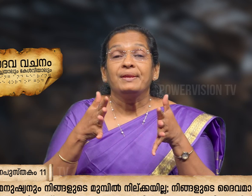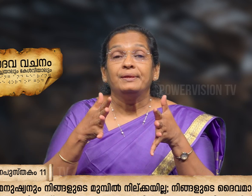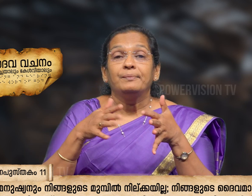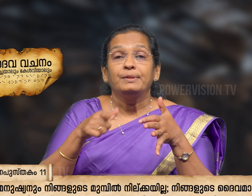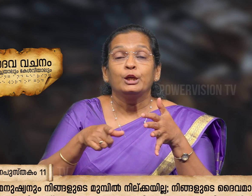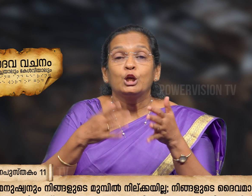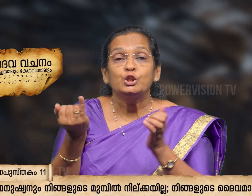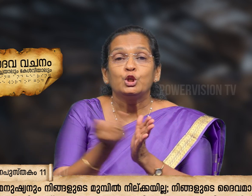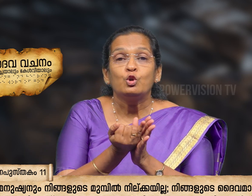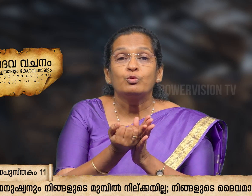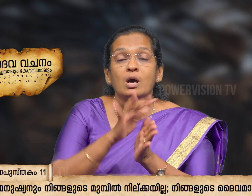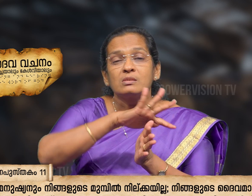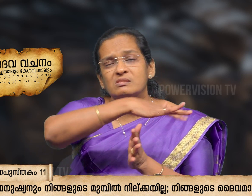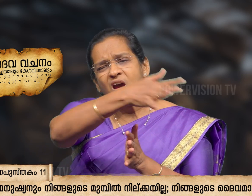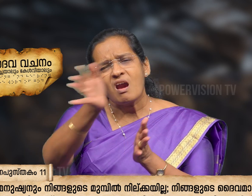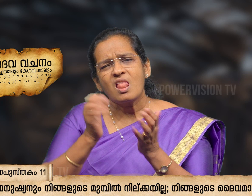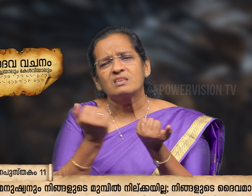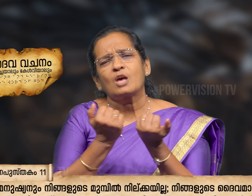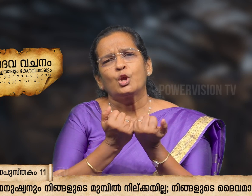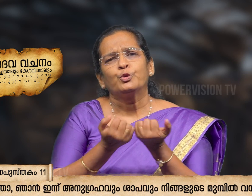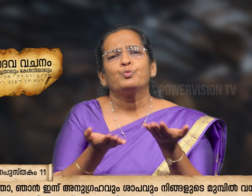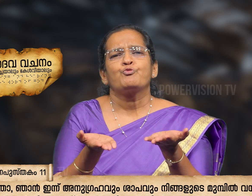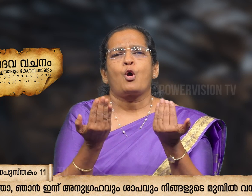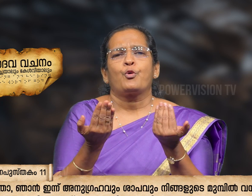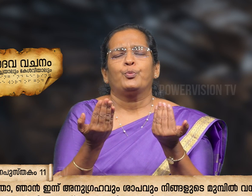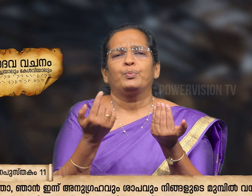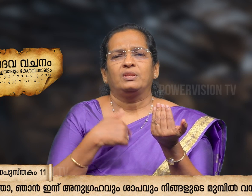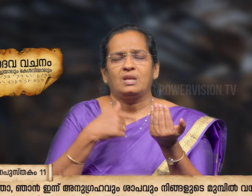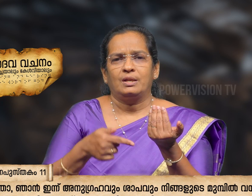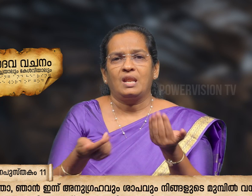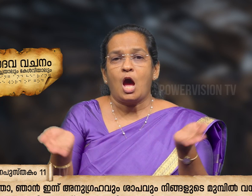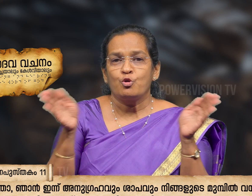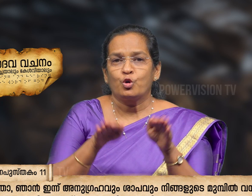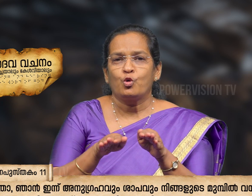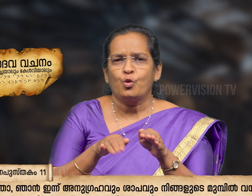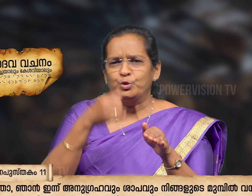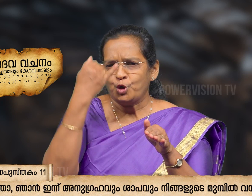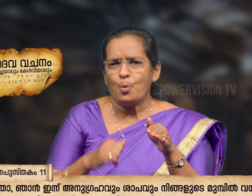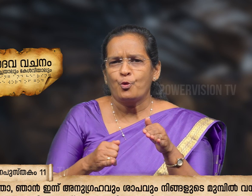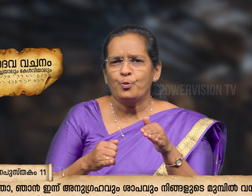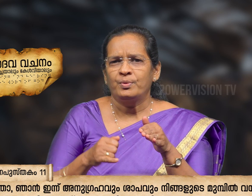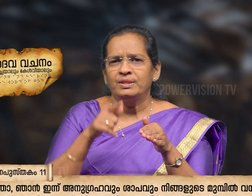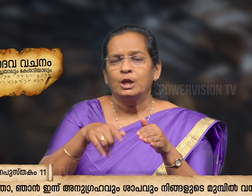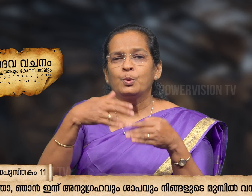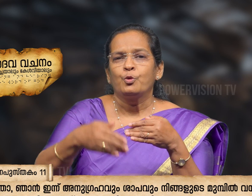നിങ്ങൾ ചെല്ലുന്ന സകല ദിക്കിലും വരുത്തും. ഇതാ ഞാൻ ഇന്ന് അനുഗ്രഹവും ശാപവും നിങ്ങളുടെ മുൻപിൽ